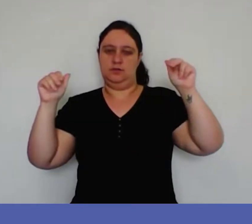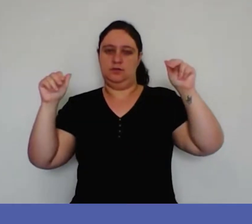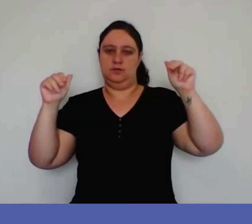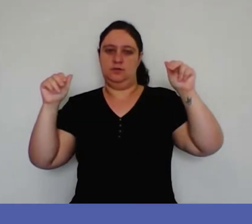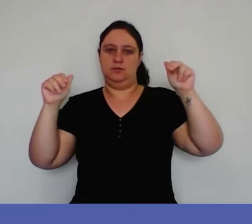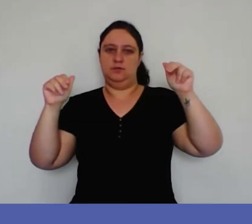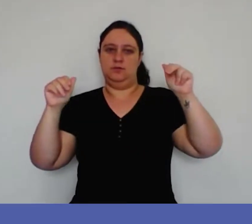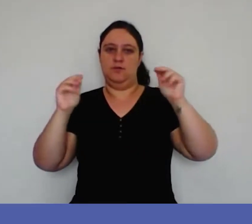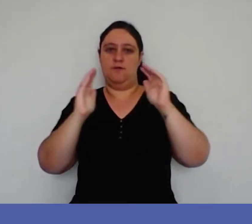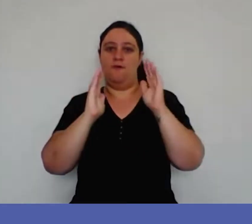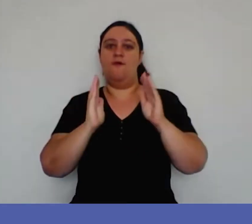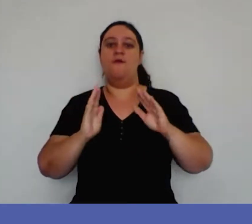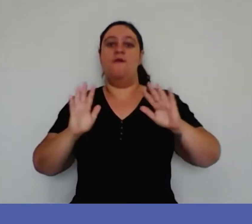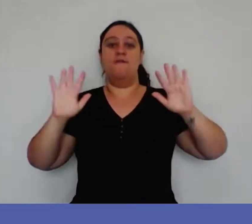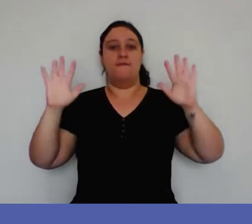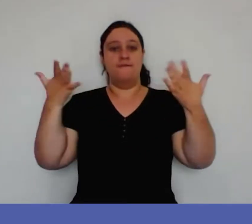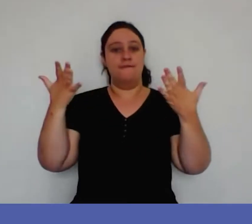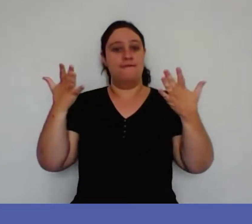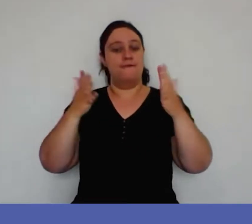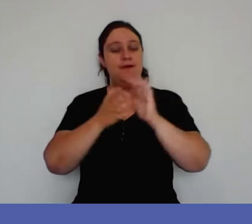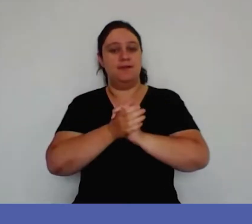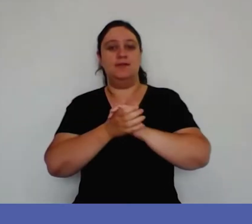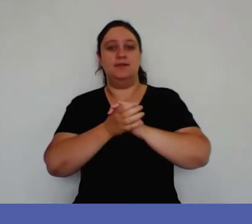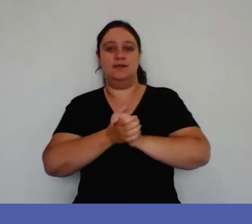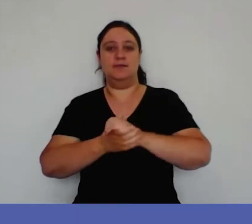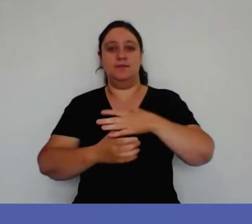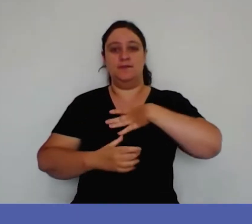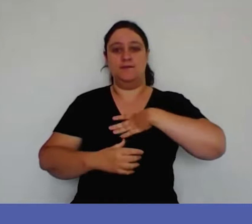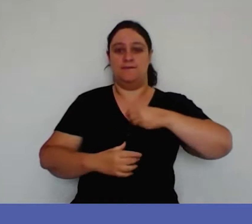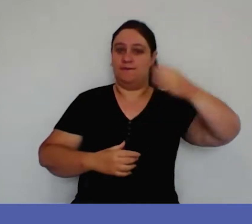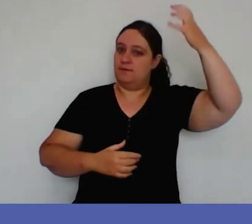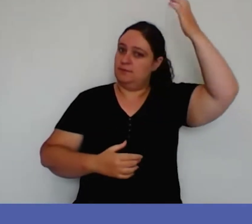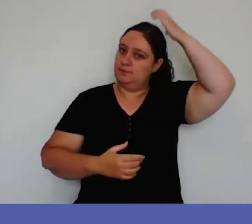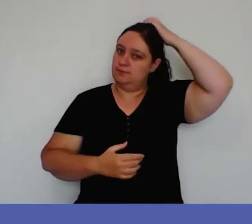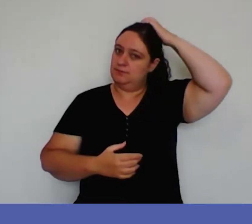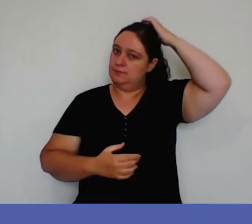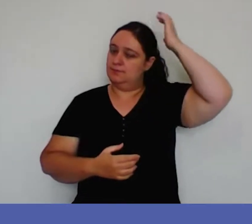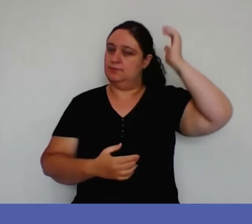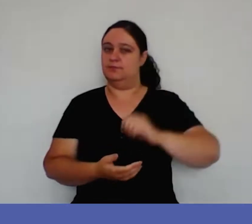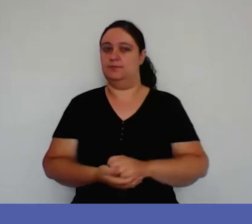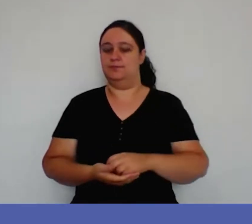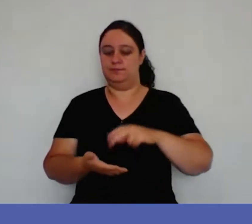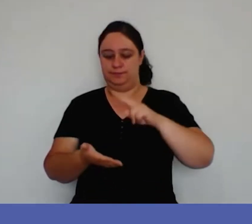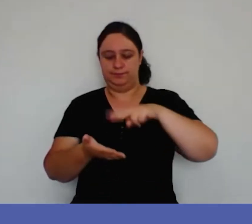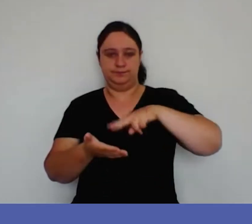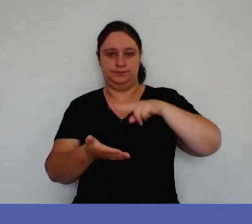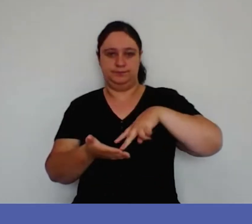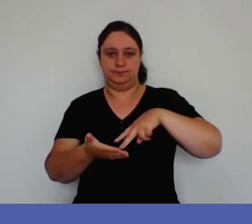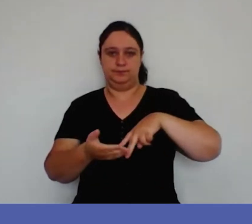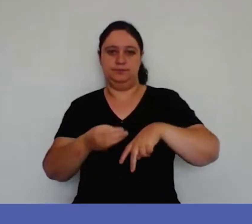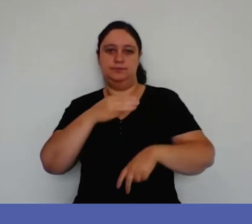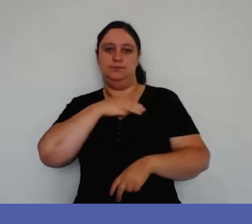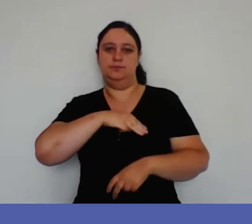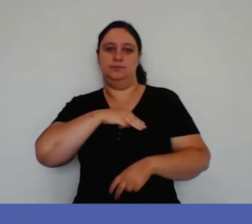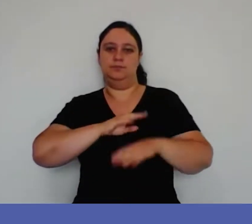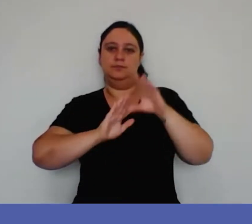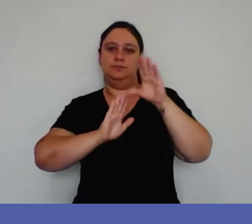Bodas do Filho do Rei. A leitura da Bíblia, Mateus